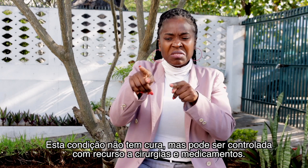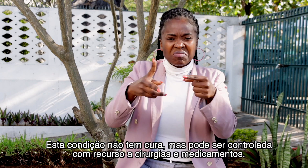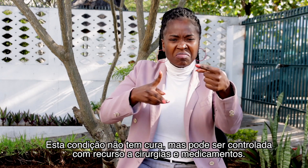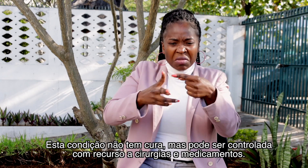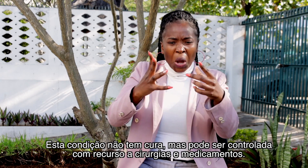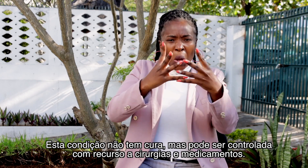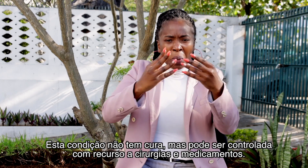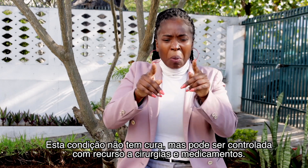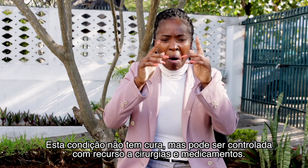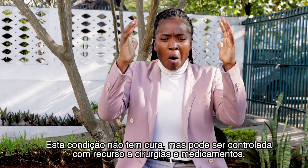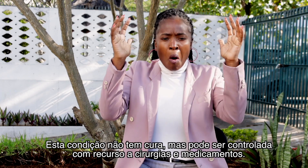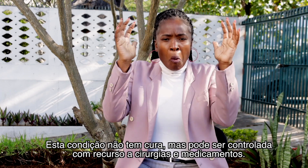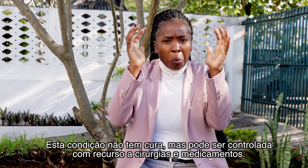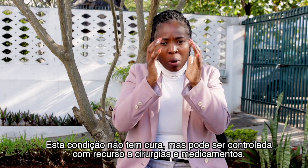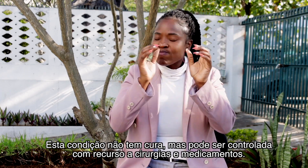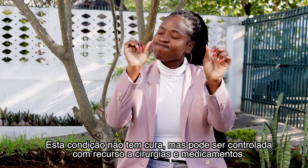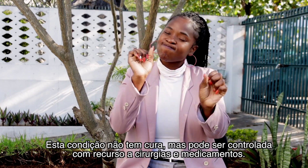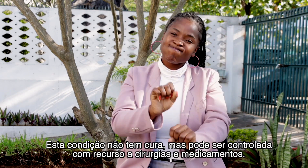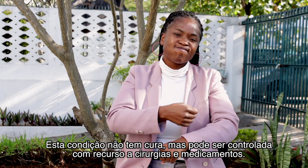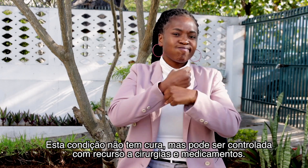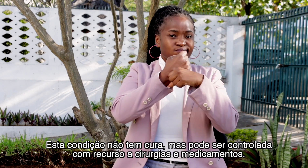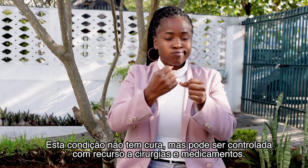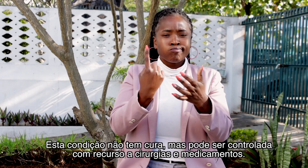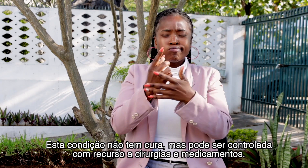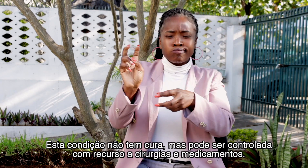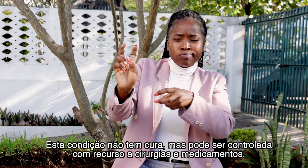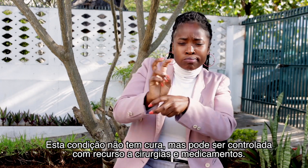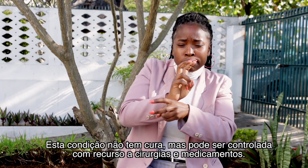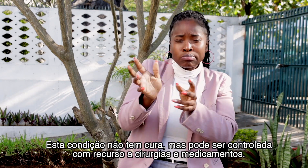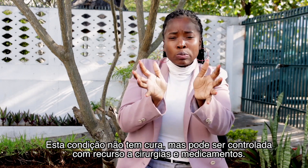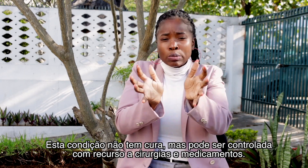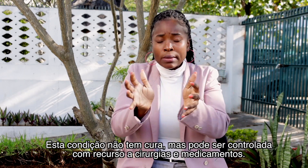cura, mas pode ser controlada com recurso a cirurgias e medicamentos.